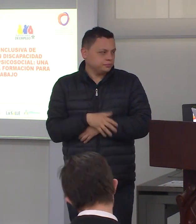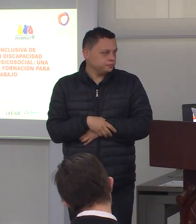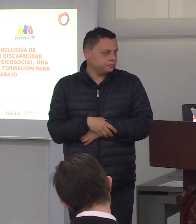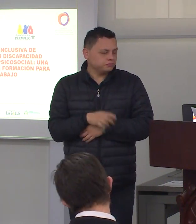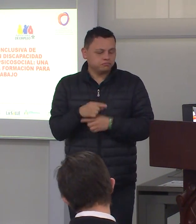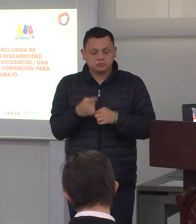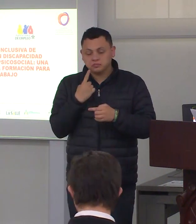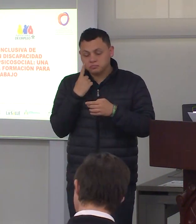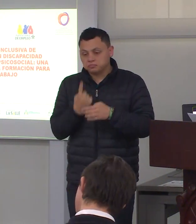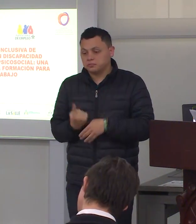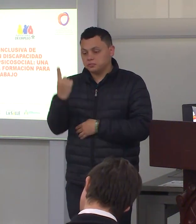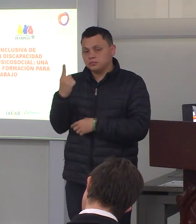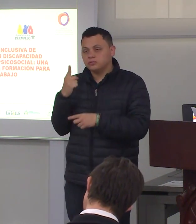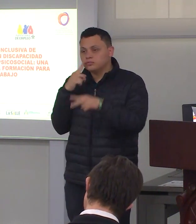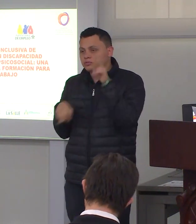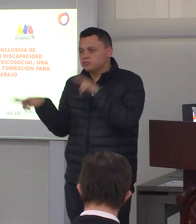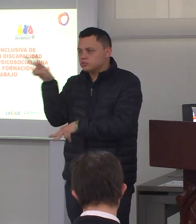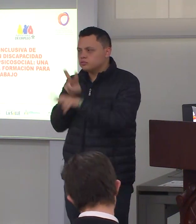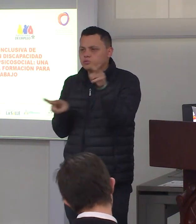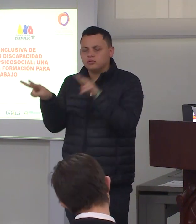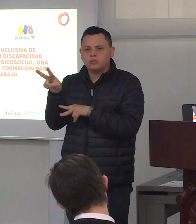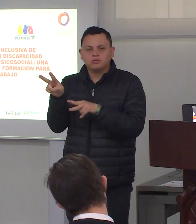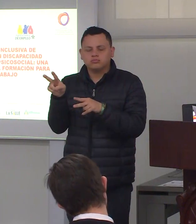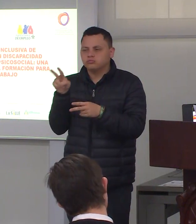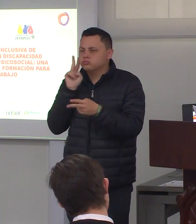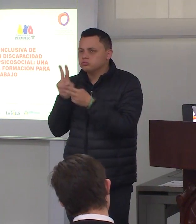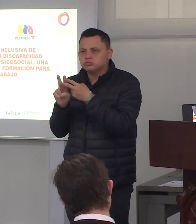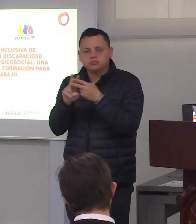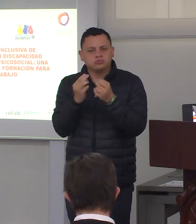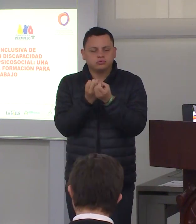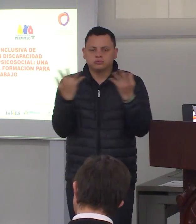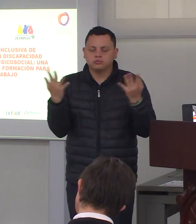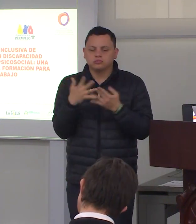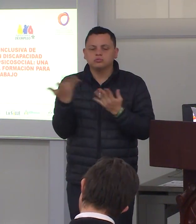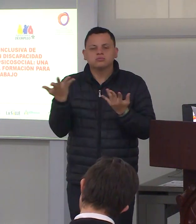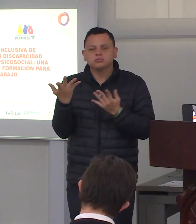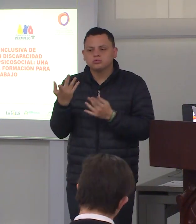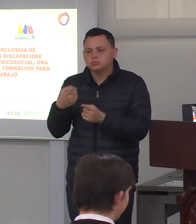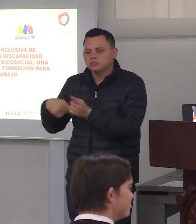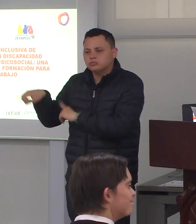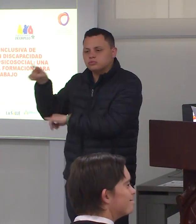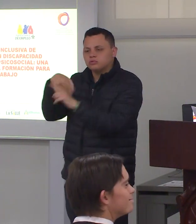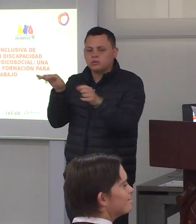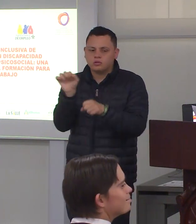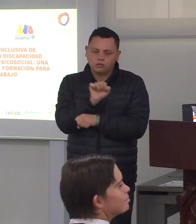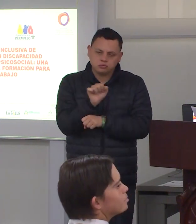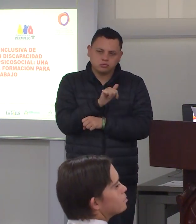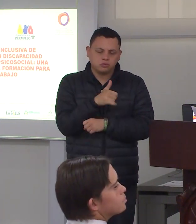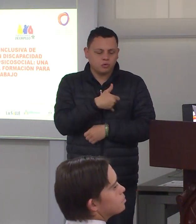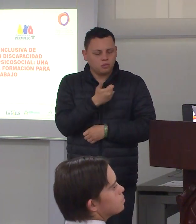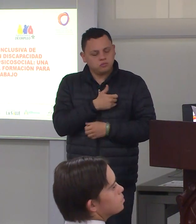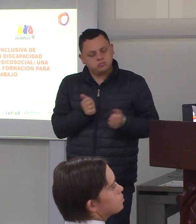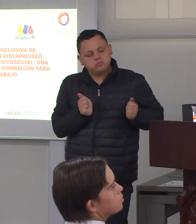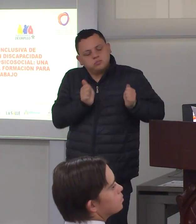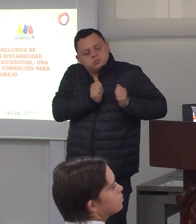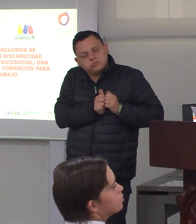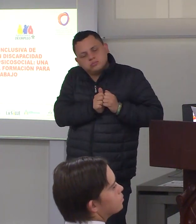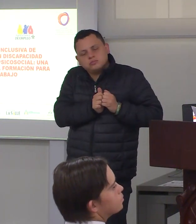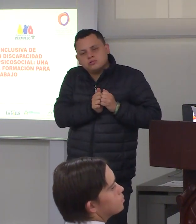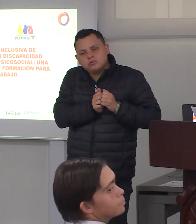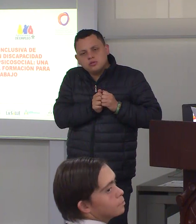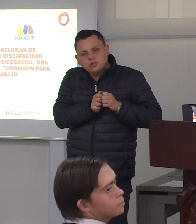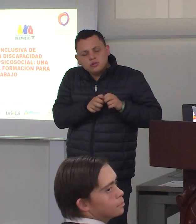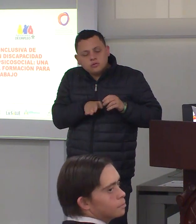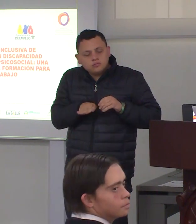salida turística en la que aprendimos mucho. Primero tuve la oportunidad de recorrer unos tramos en carro con los jóvenes, donde me di cuenta